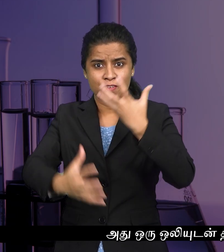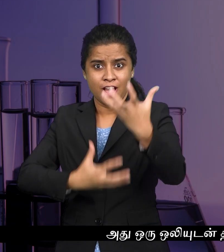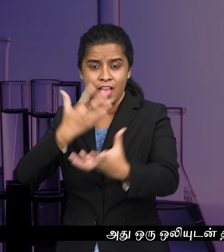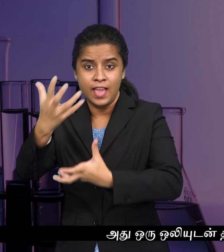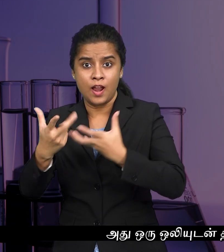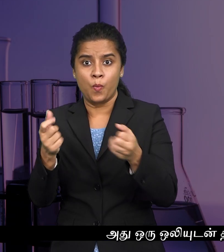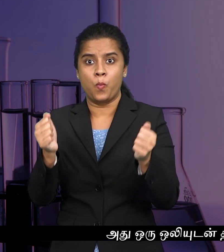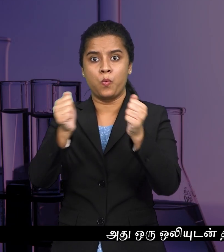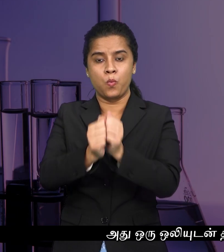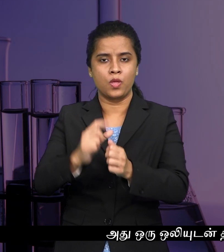பார்க்கலாம்.